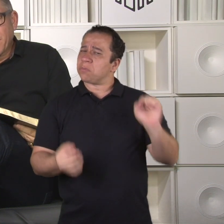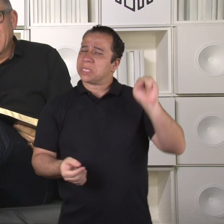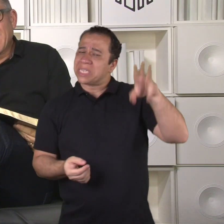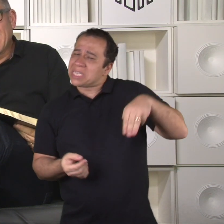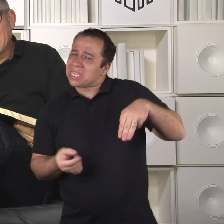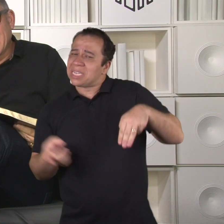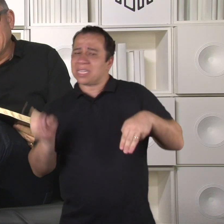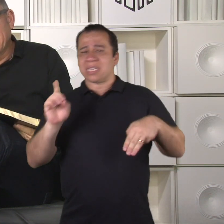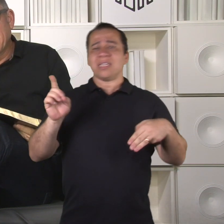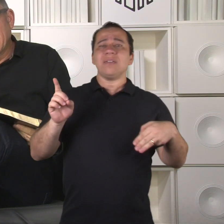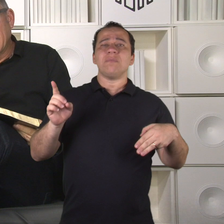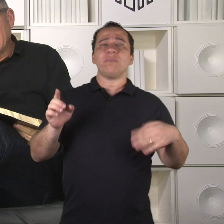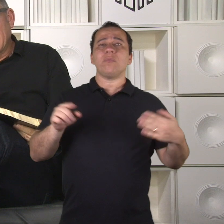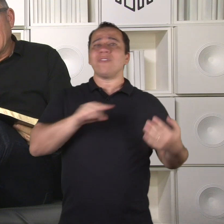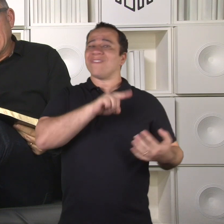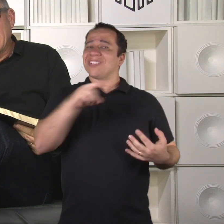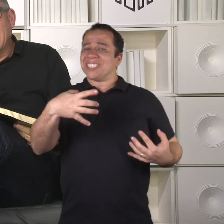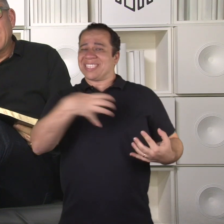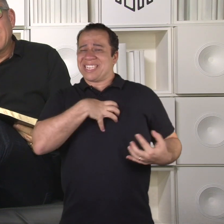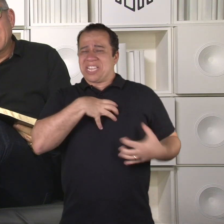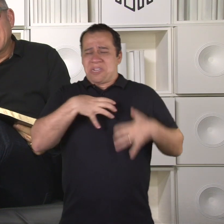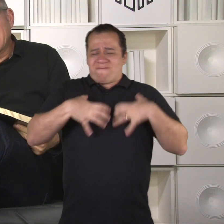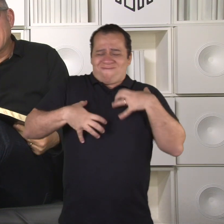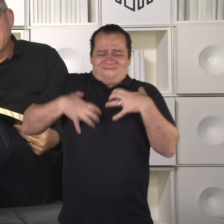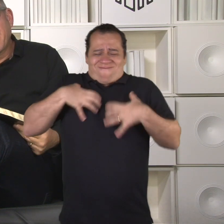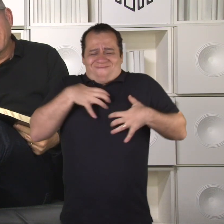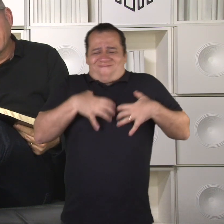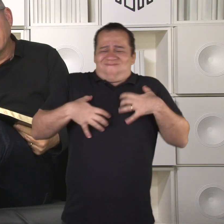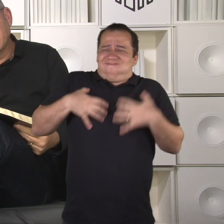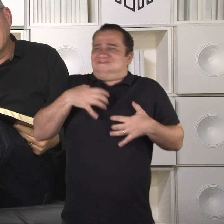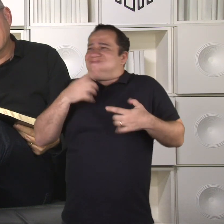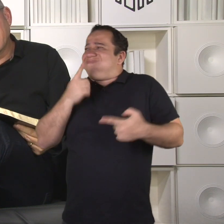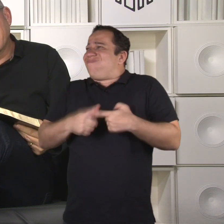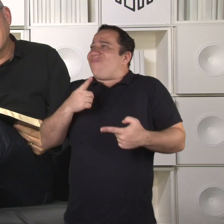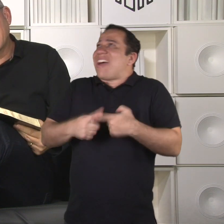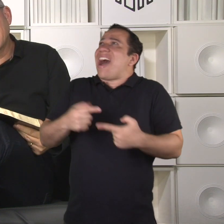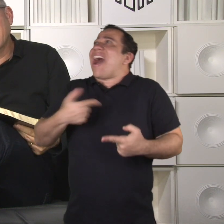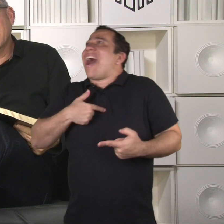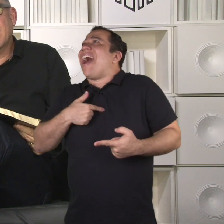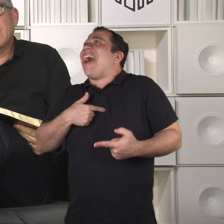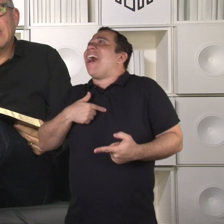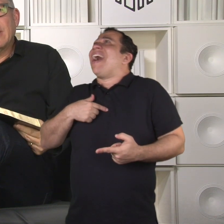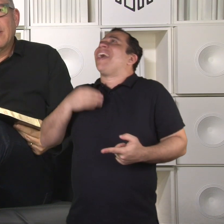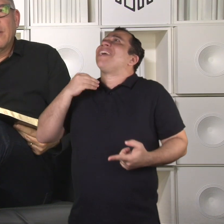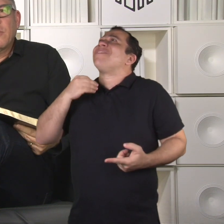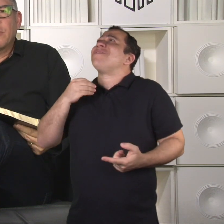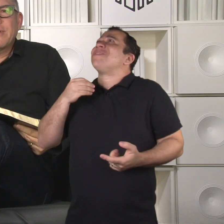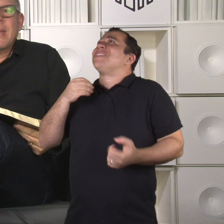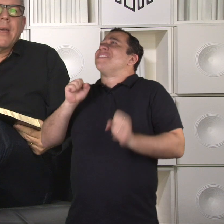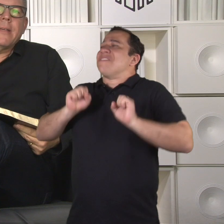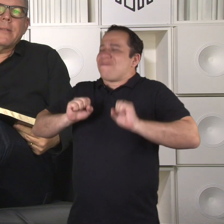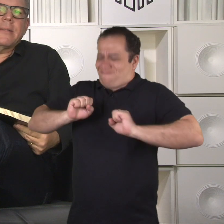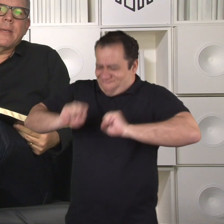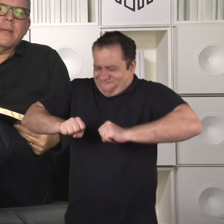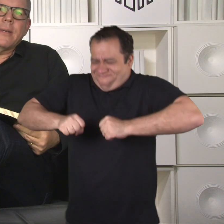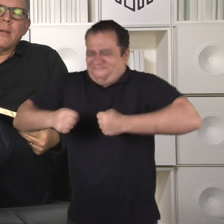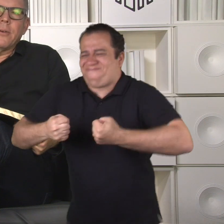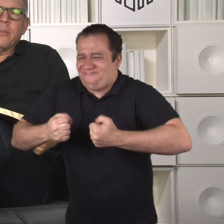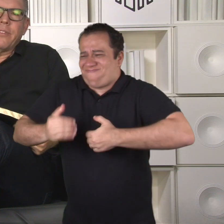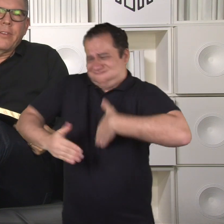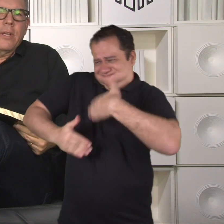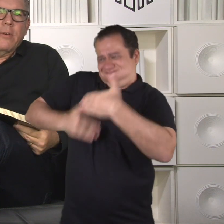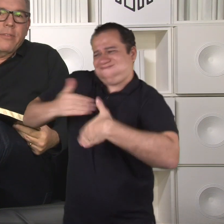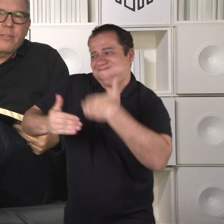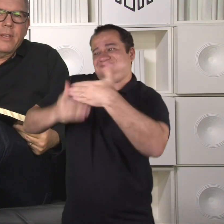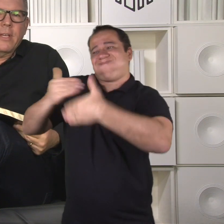essa frustração e essa tristeza de fundo na sua vida de que você não consegue ser